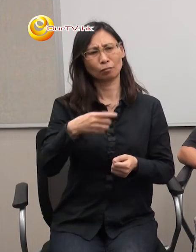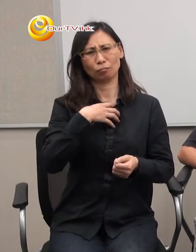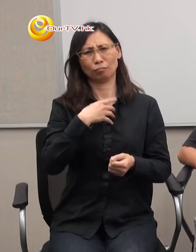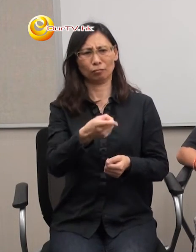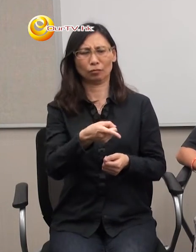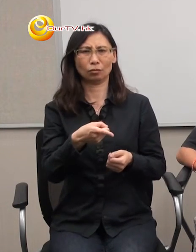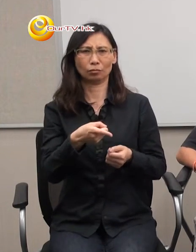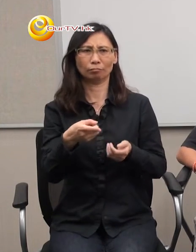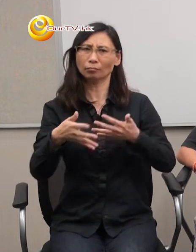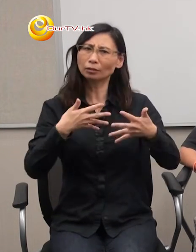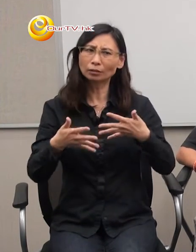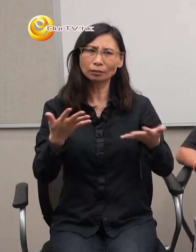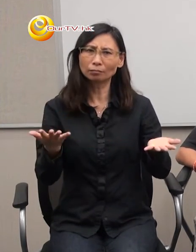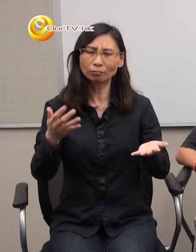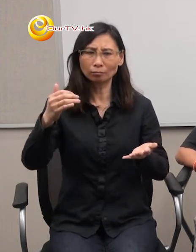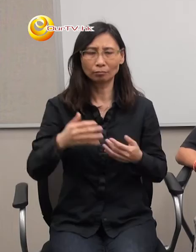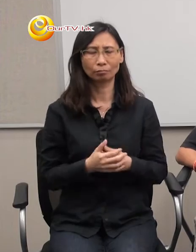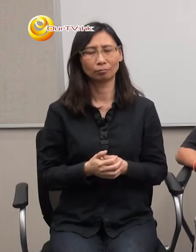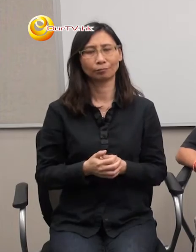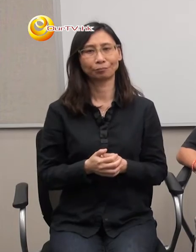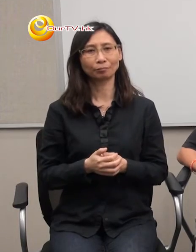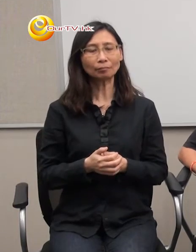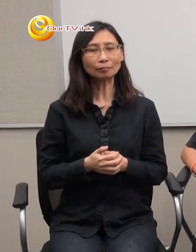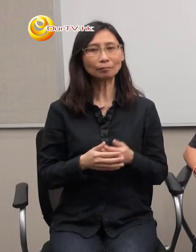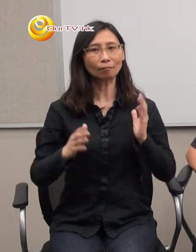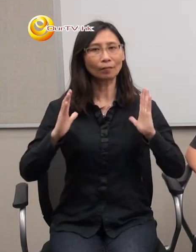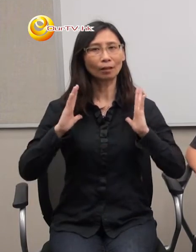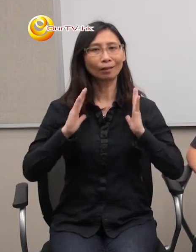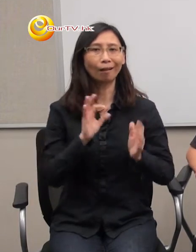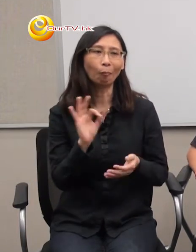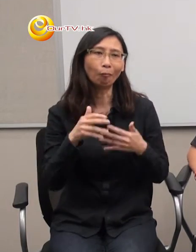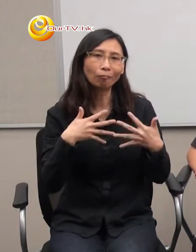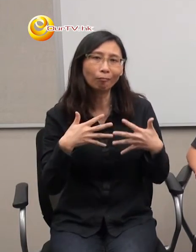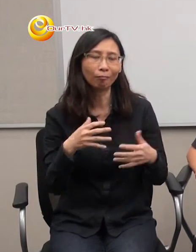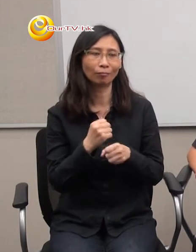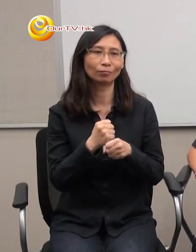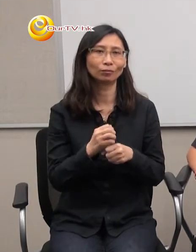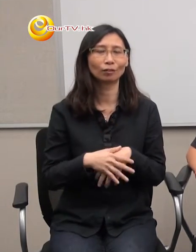先？ 真係冇嘢做啊！ 係啦。咁佢而家就，如果你唔知 冇嘢就不合，